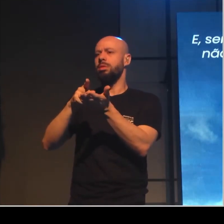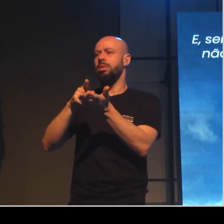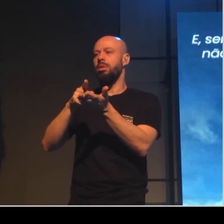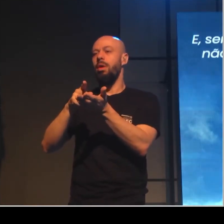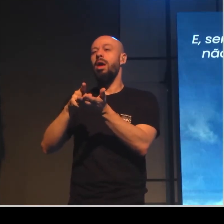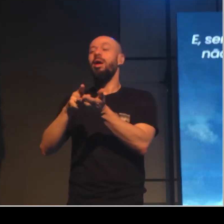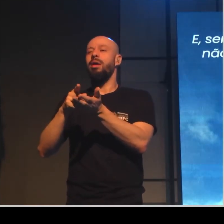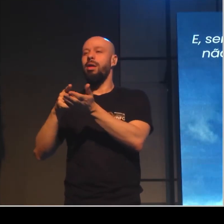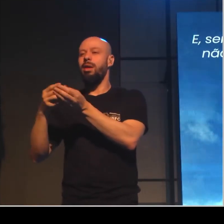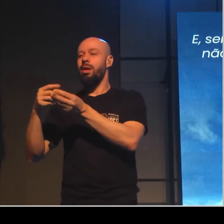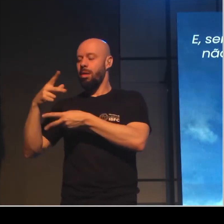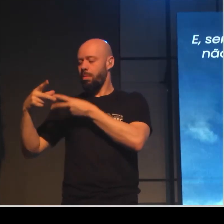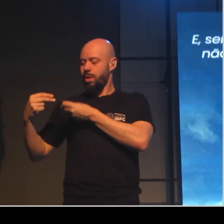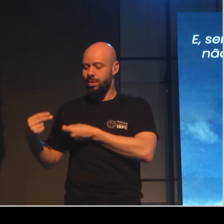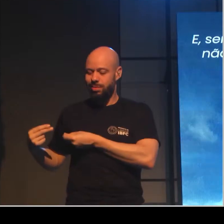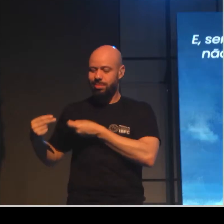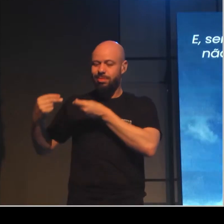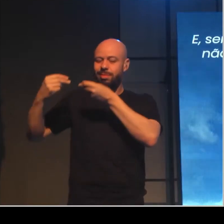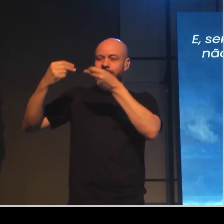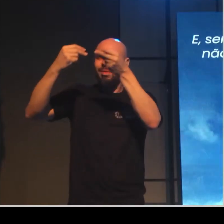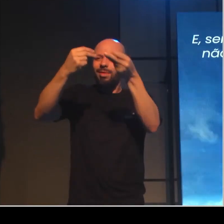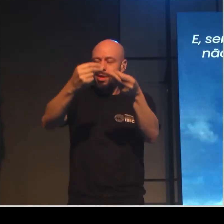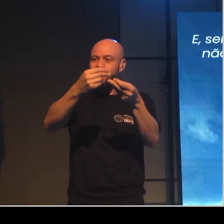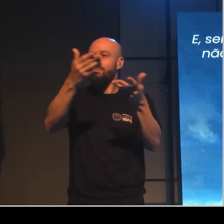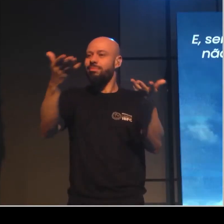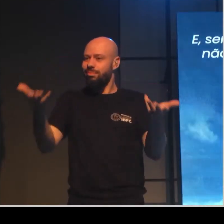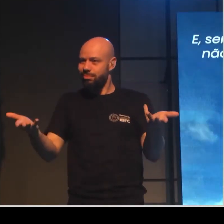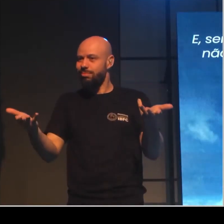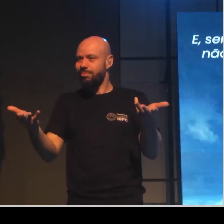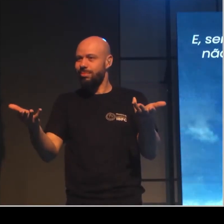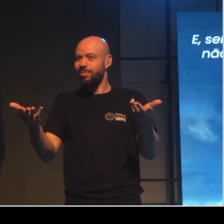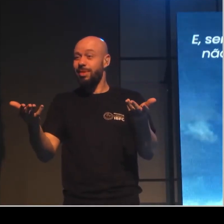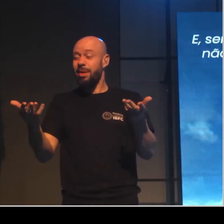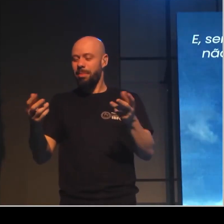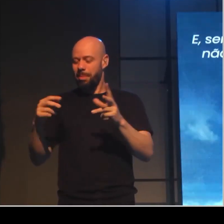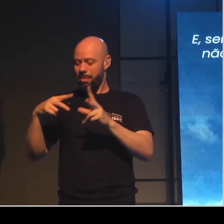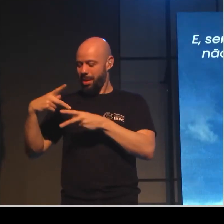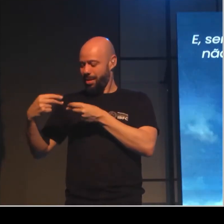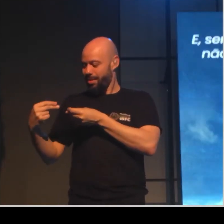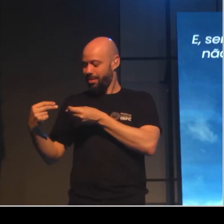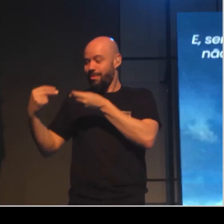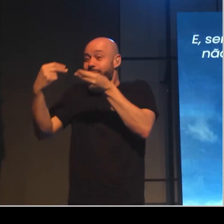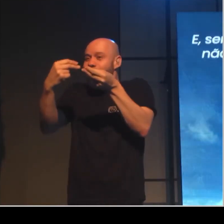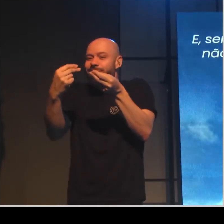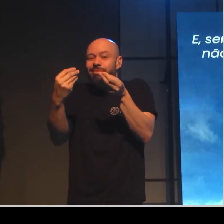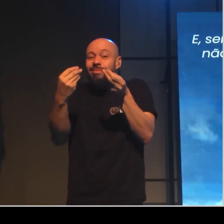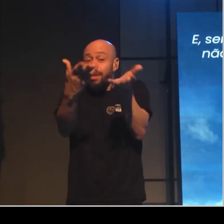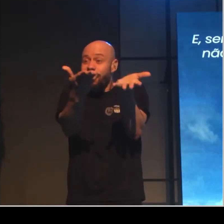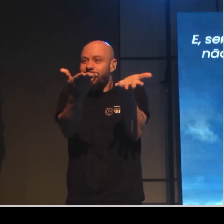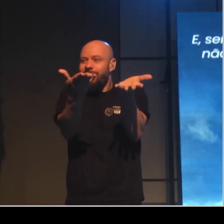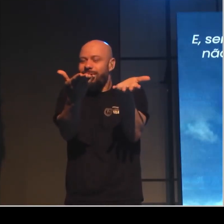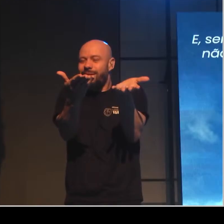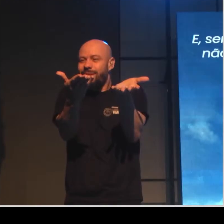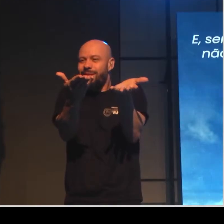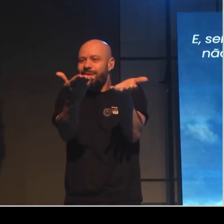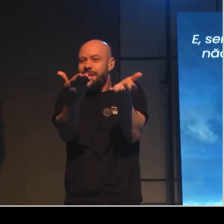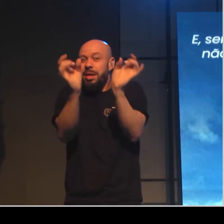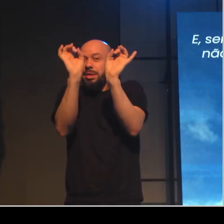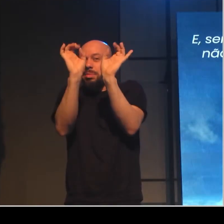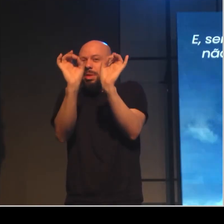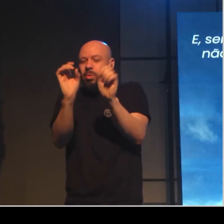dedicaram e ofertaram aquilo que o Miranda falou hoje. Eles presentearam a Jesus com